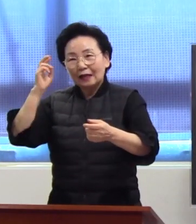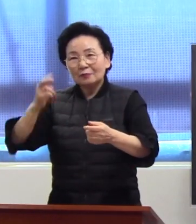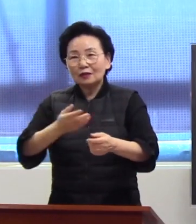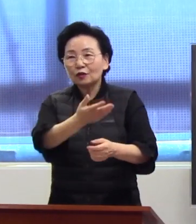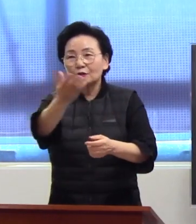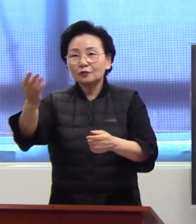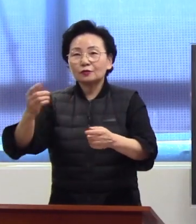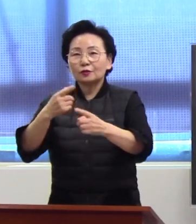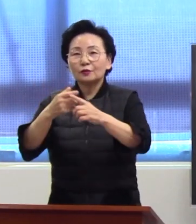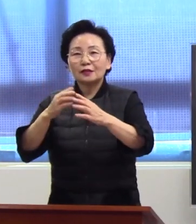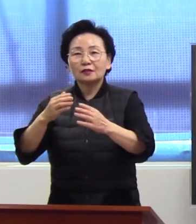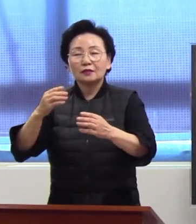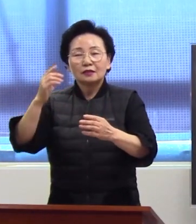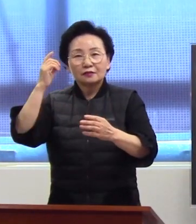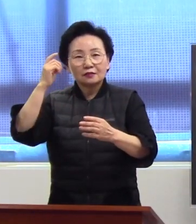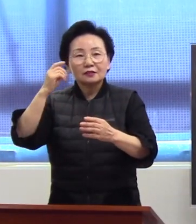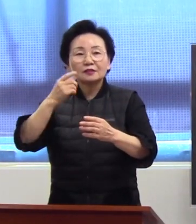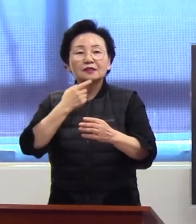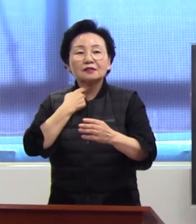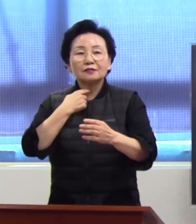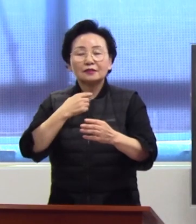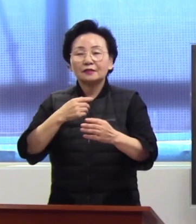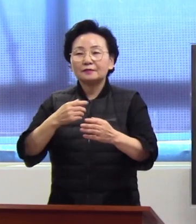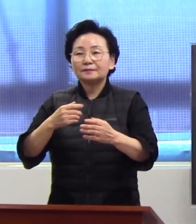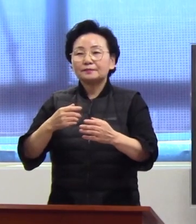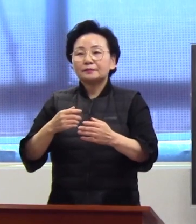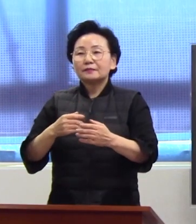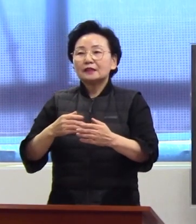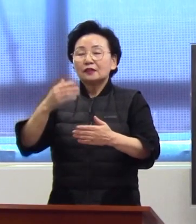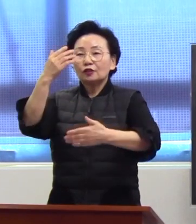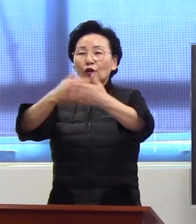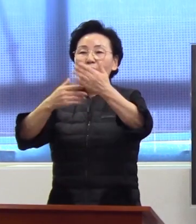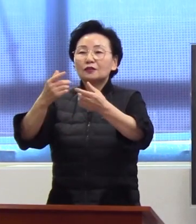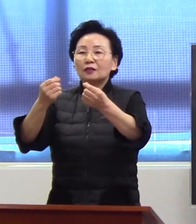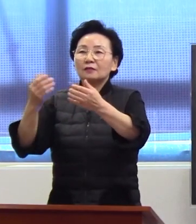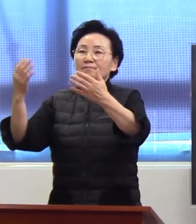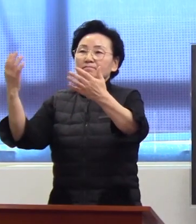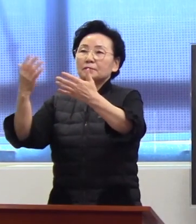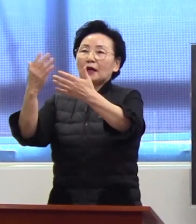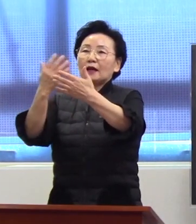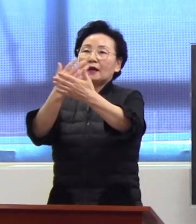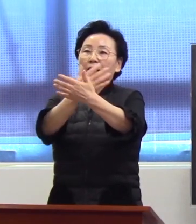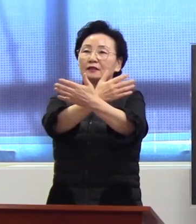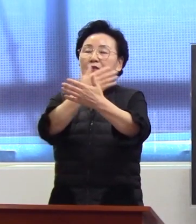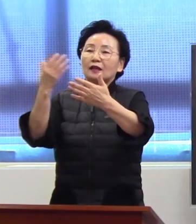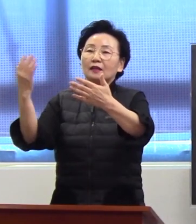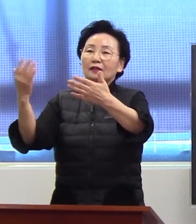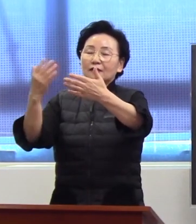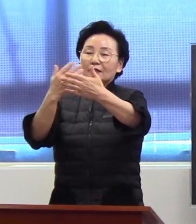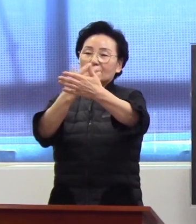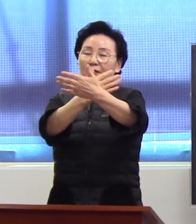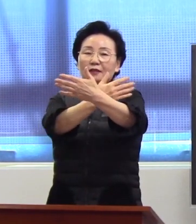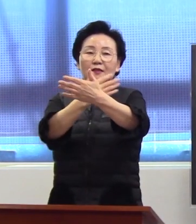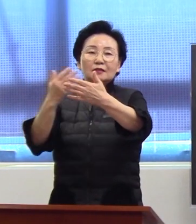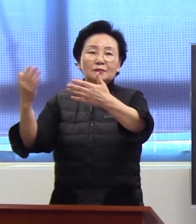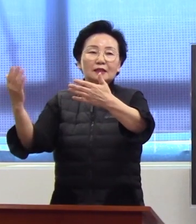아마 여러분도 교회에서 들은 적이 있을 거예요. 영화처럼 막 지나가요. 막